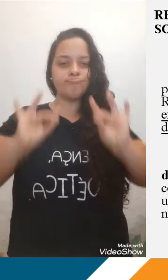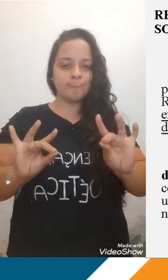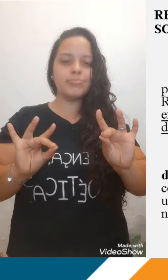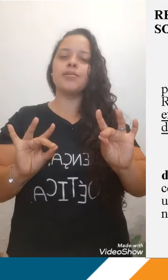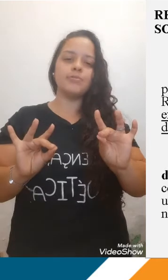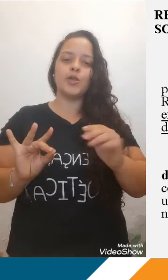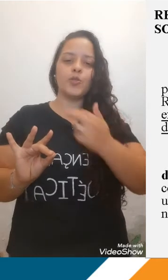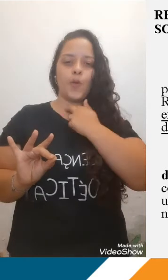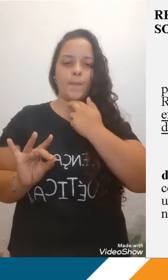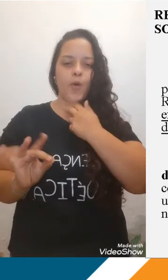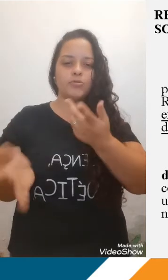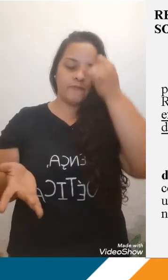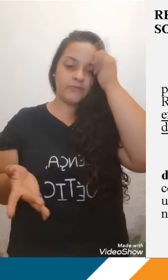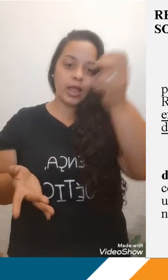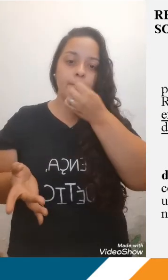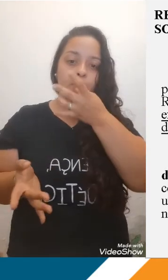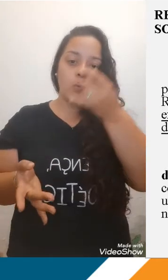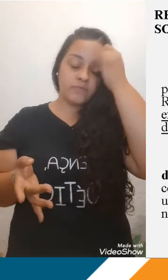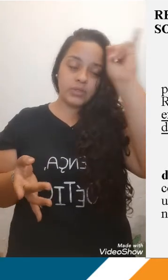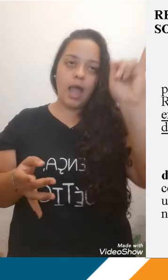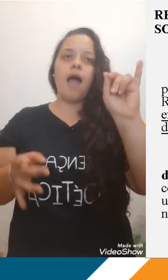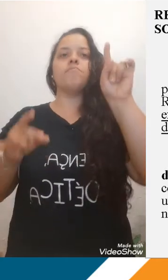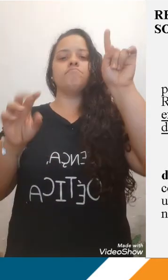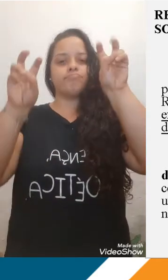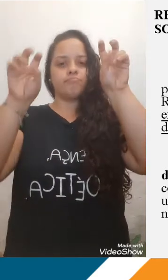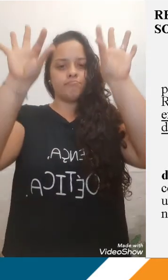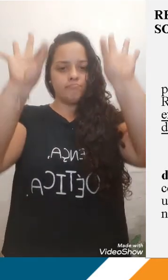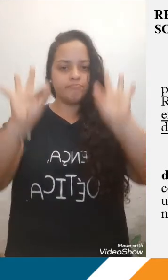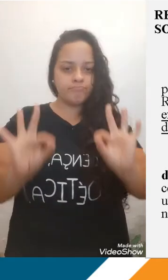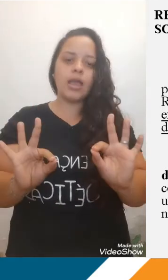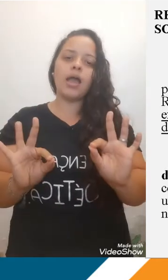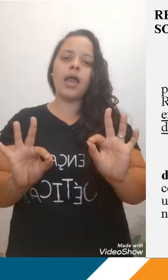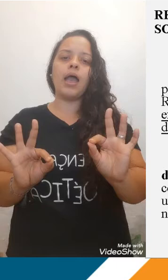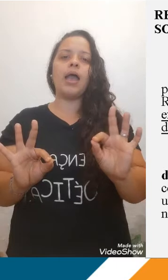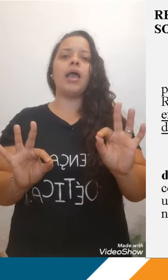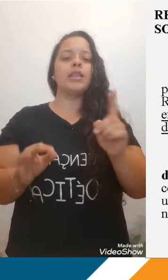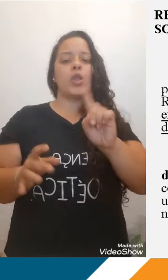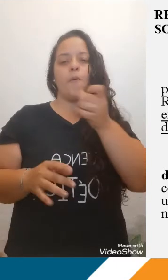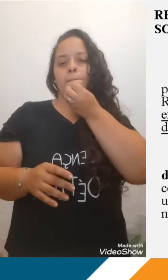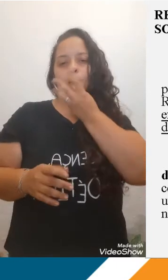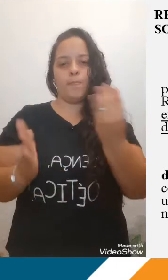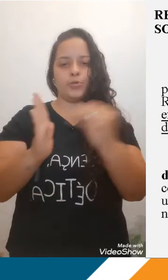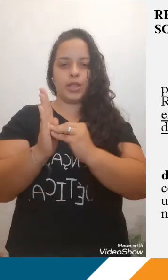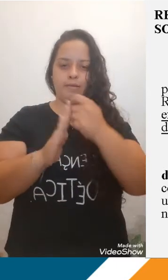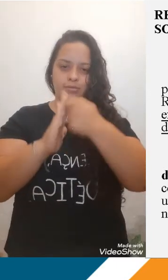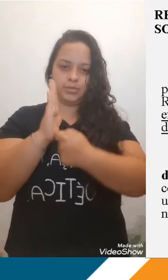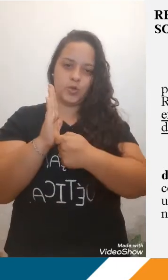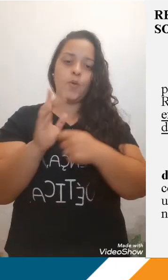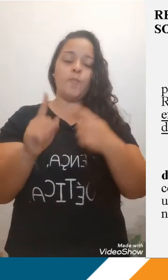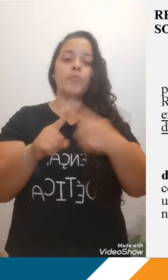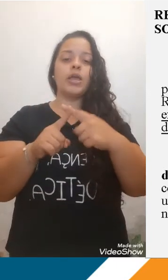de trecho ou a paráfrases de fragmentos que estão lá nos textos motivadores e não ficam legais na redação de vocês, pois